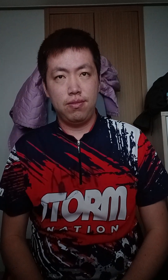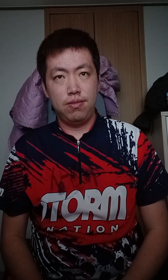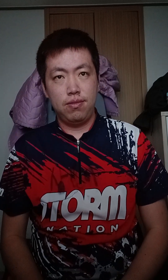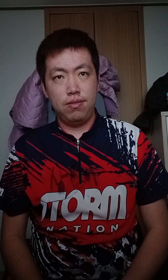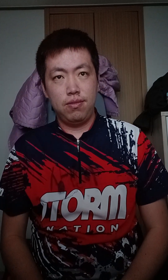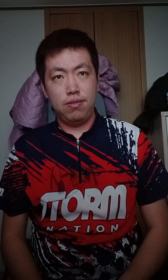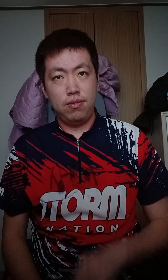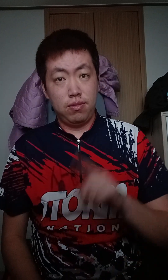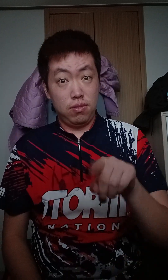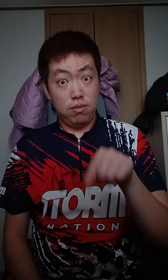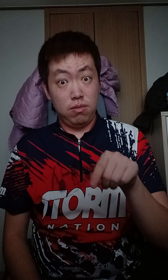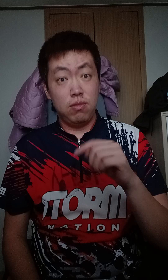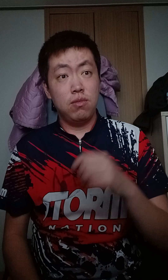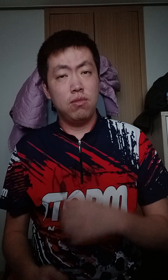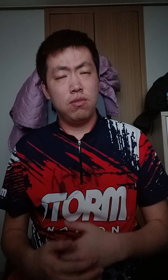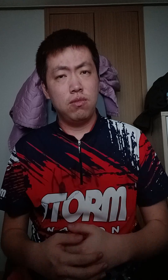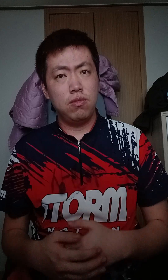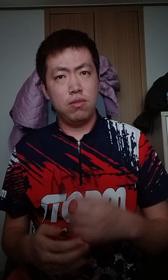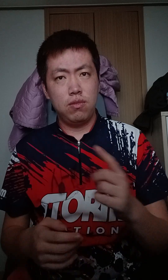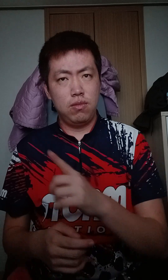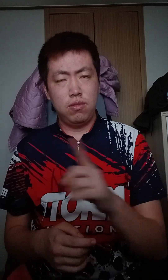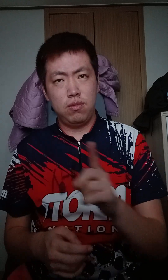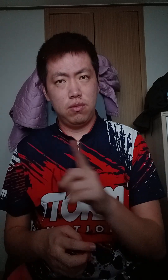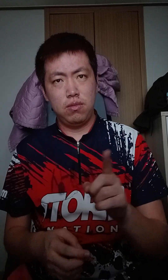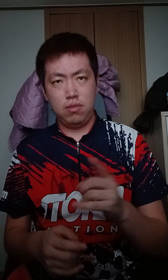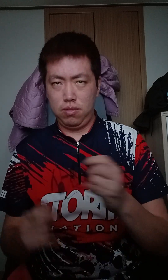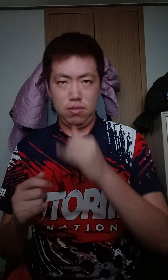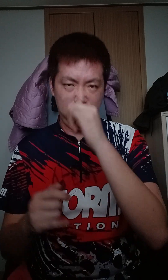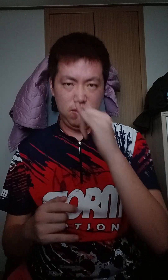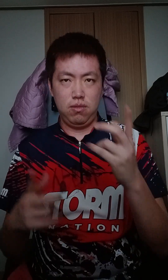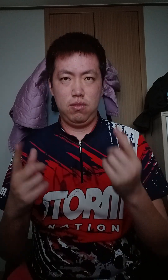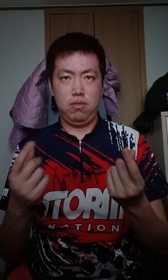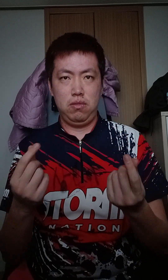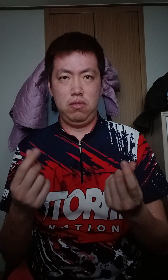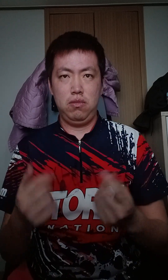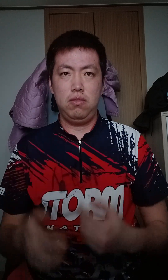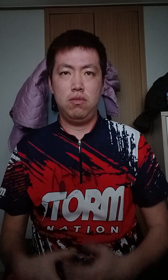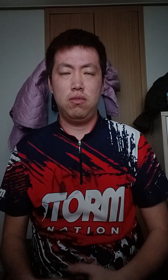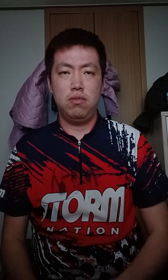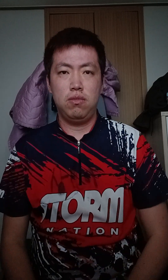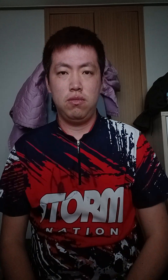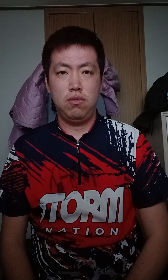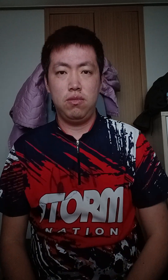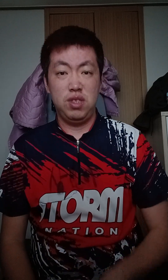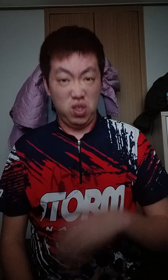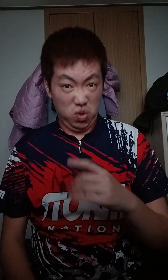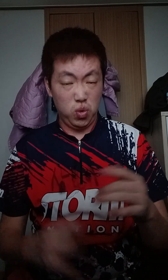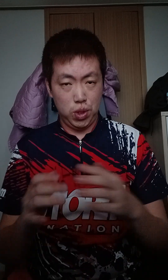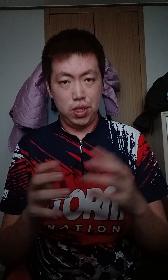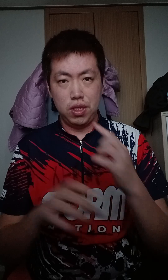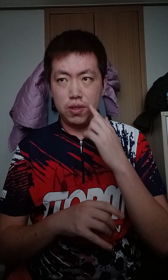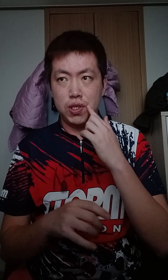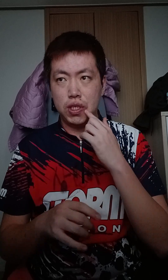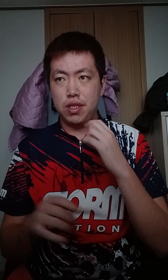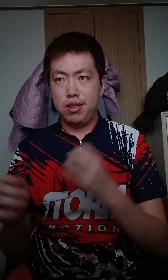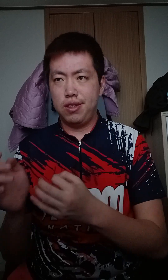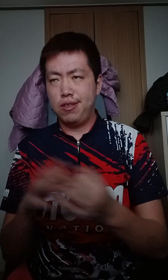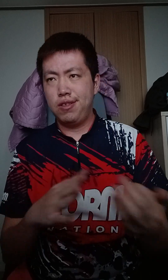물을 직접 내려보니 정상적으로 작동하는 것을 확인할 수 있습니다. 건물 관리자는 한결같이 일반인들이